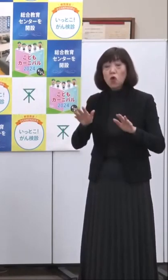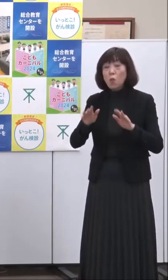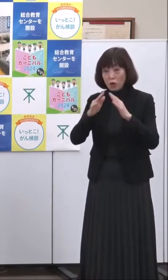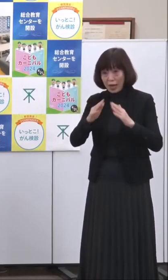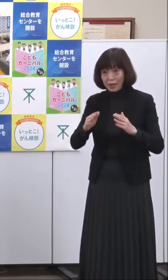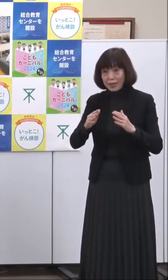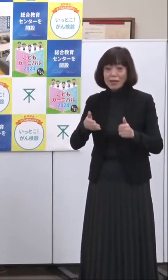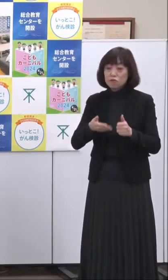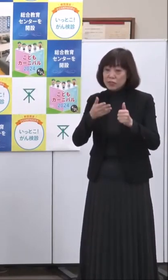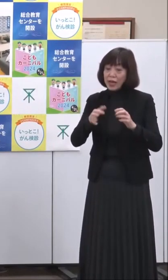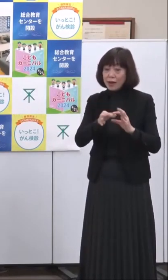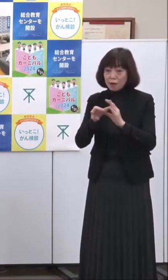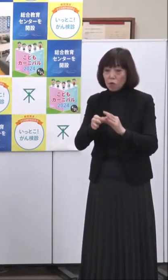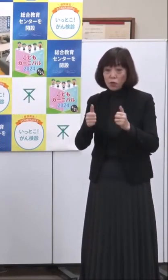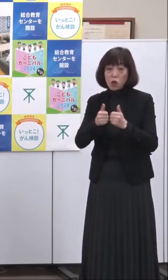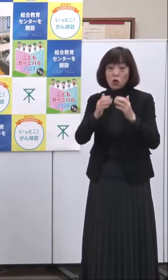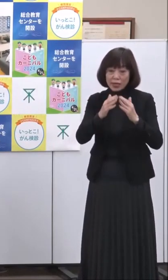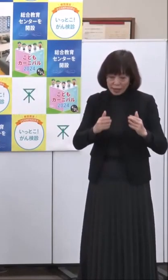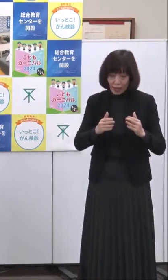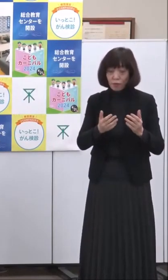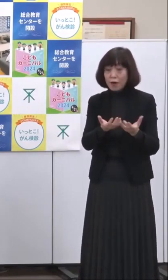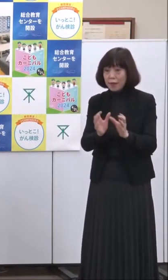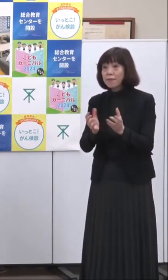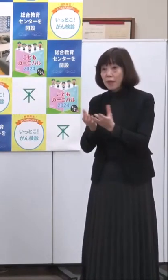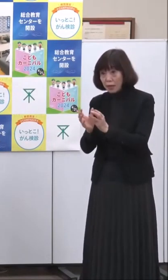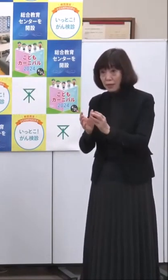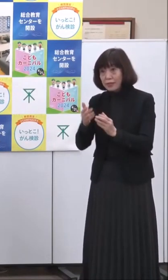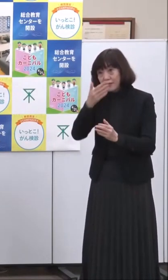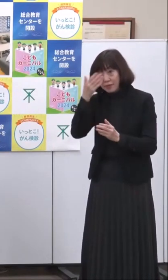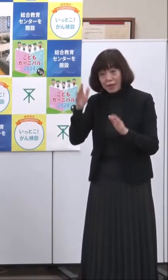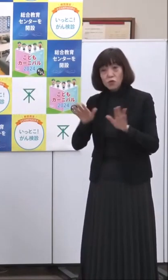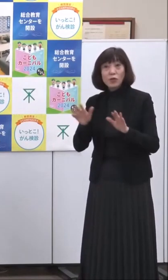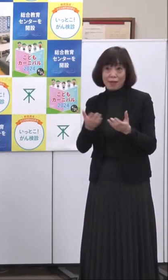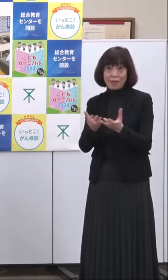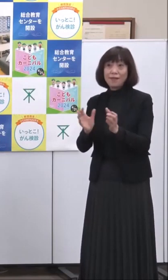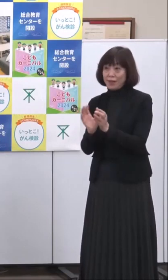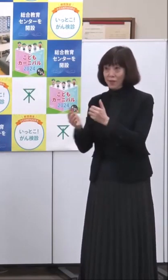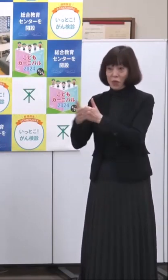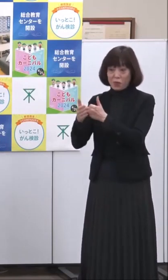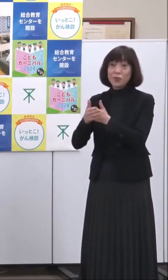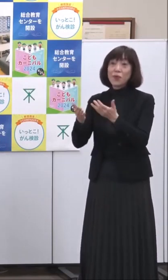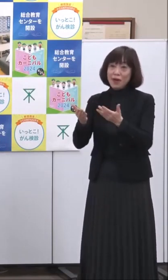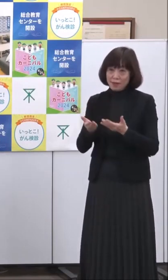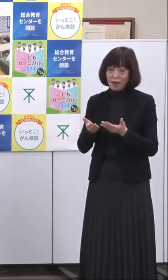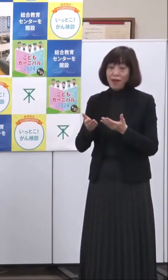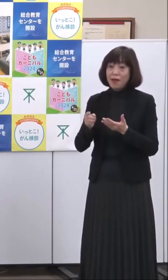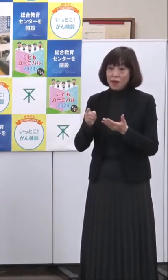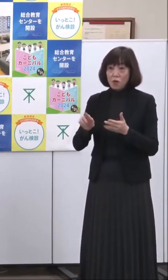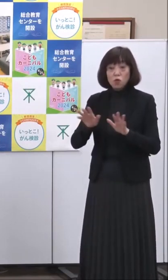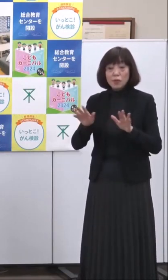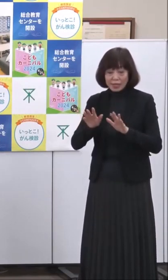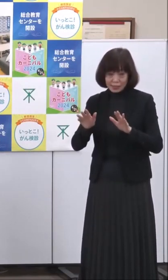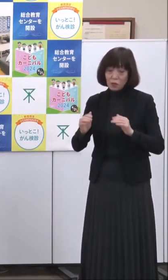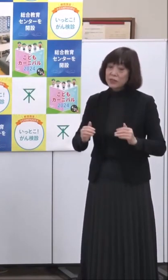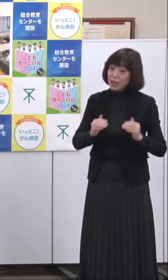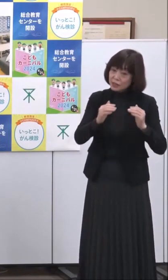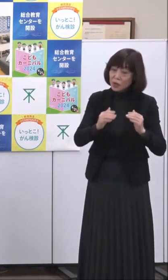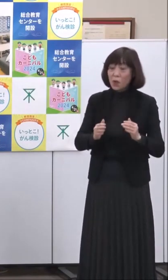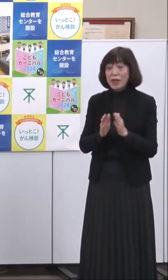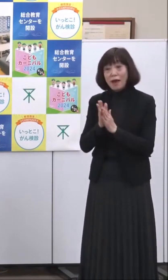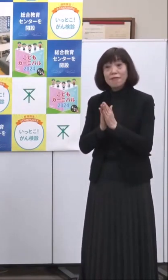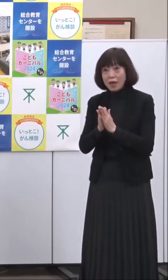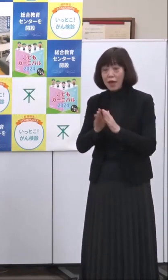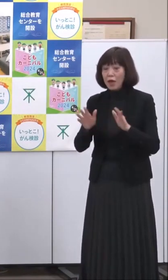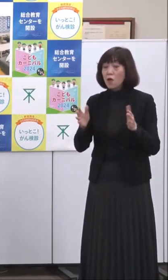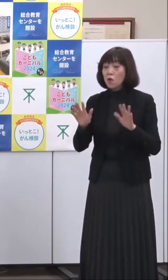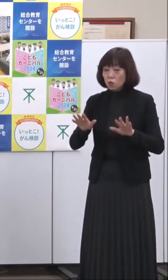合協議会をはじめとする市内の青少年団体等の協力を得まして、子どもたちの健やかな成長を願い、子ども同士の